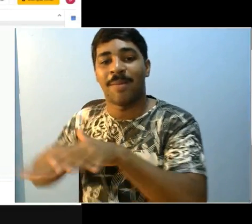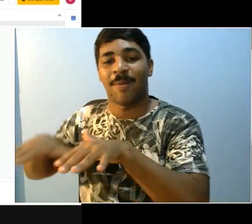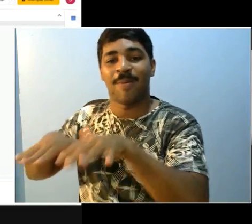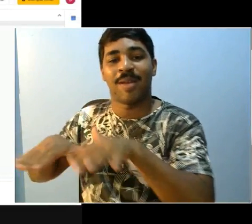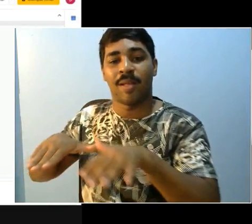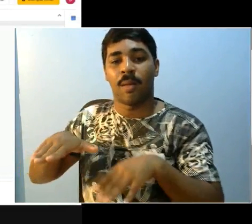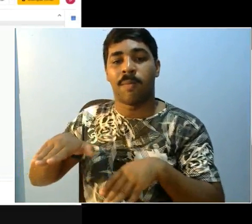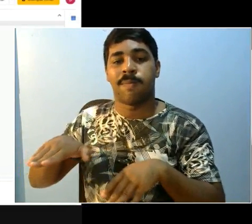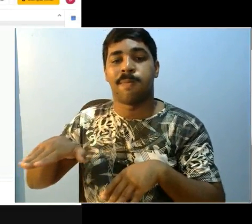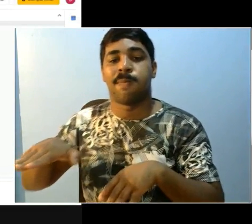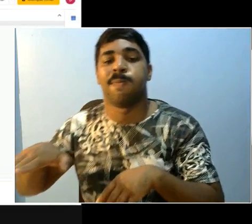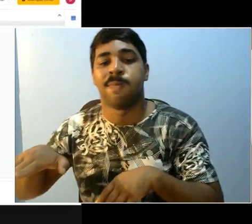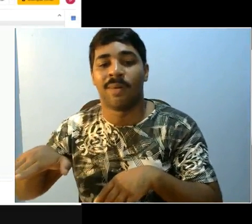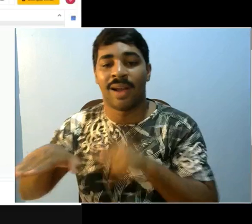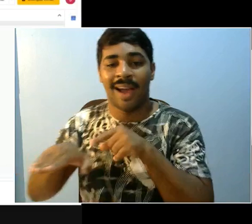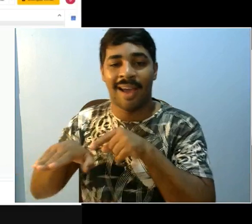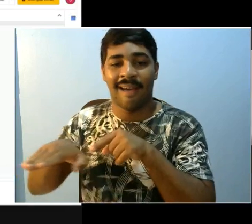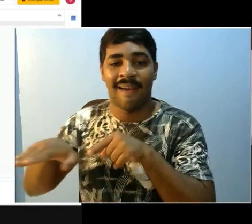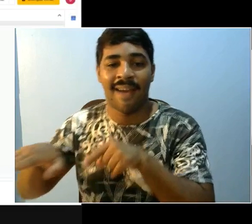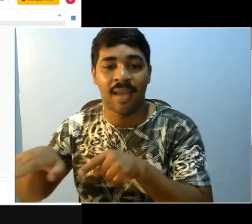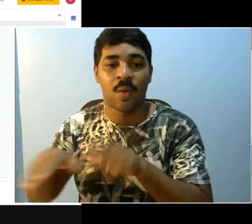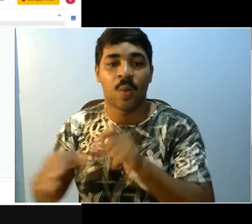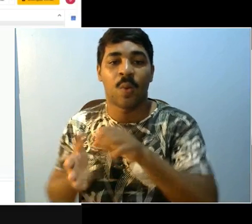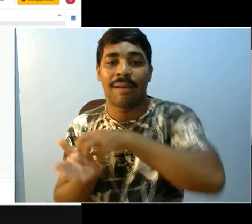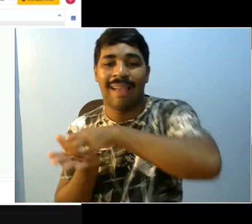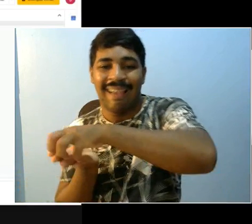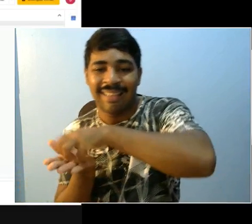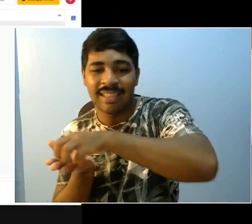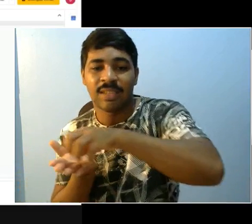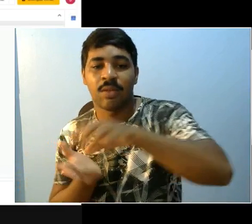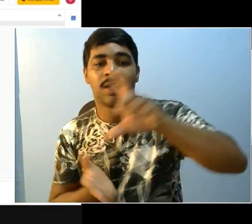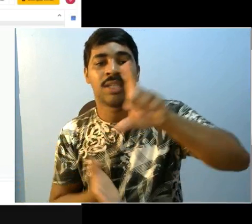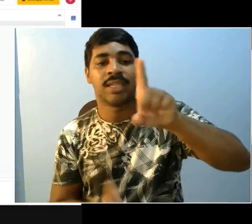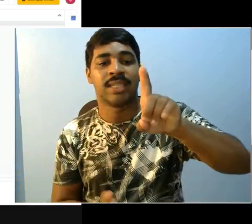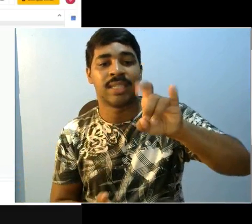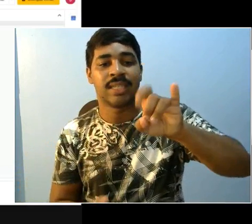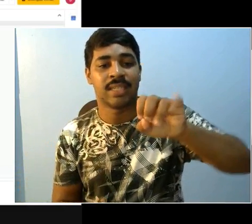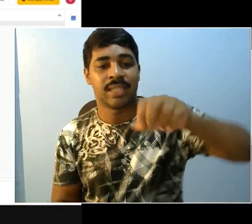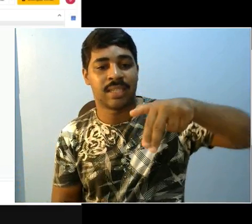ou dinâmico, né? Atrito dinâmico. Aí você usa qualquer uma das duas.